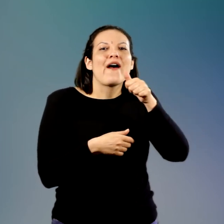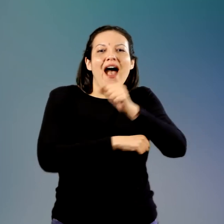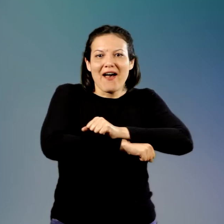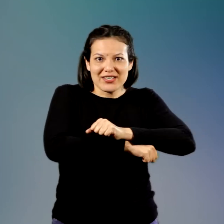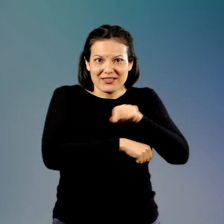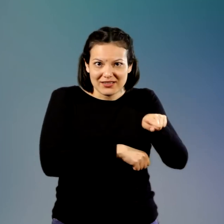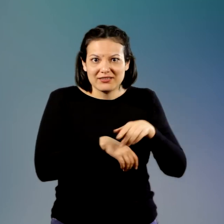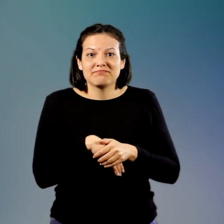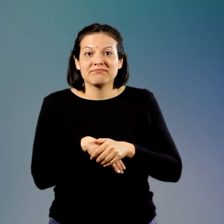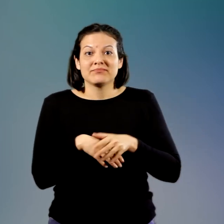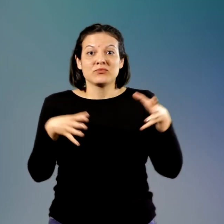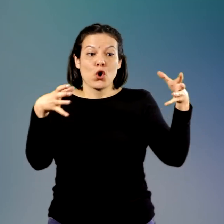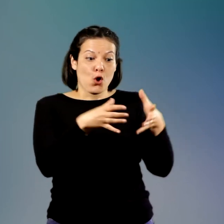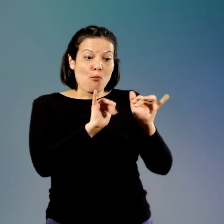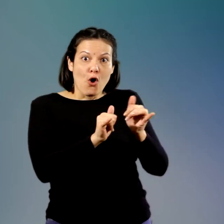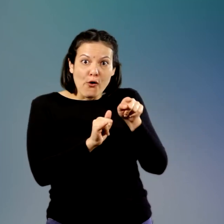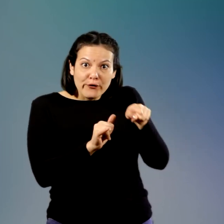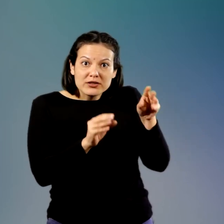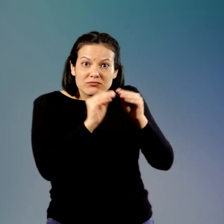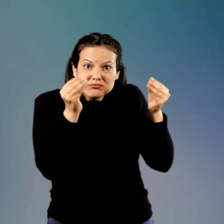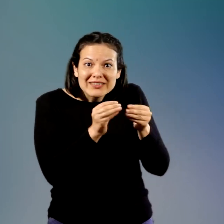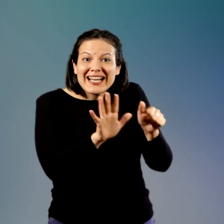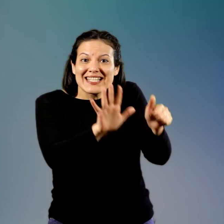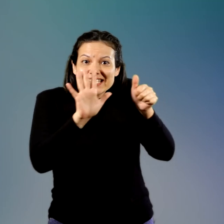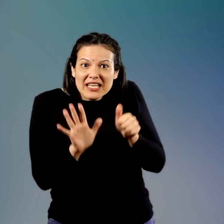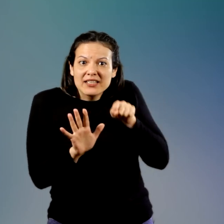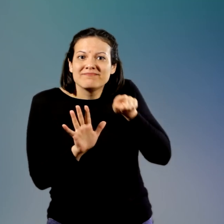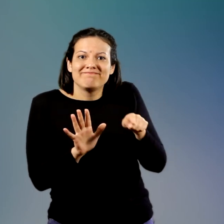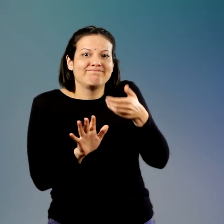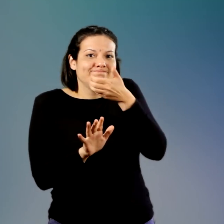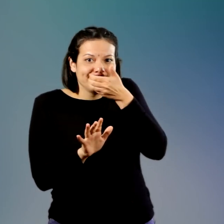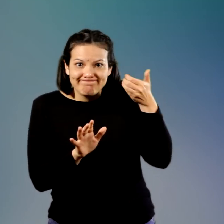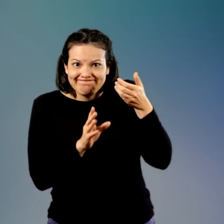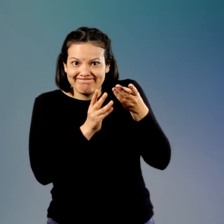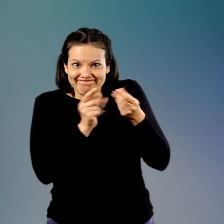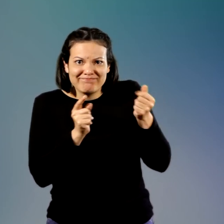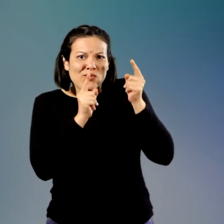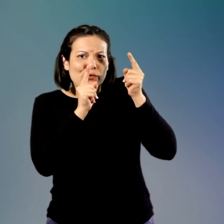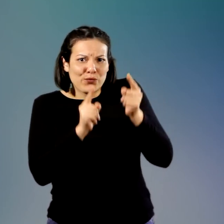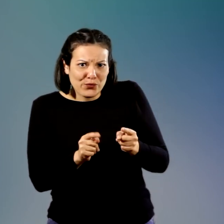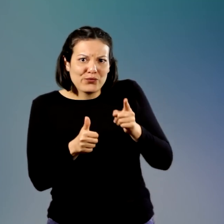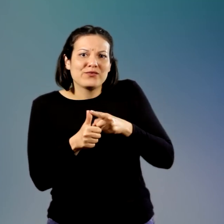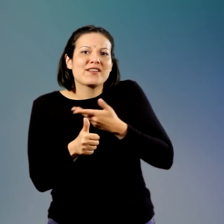y la brigada de avellaneda seis de ellos continúan desaparecidos